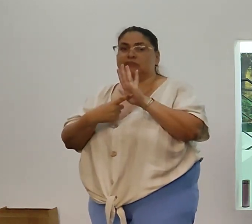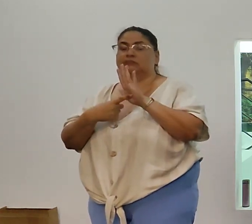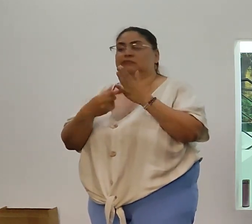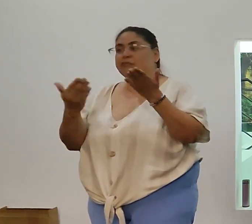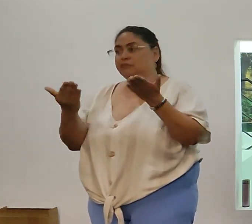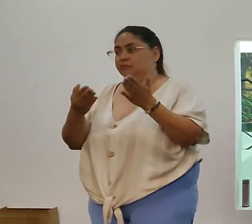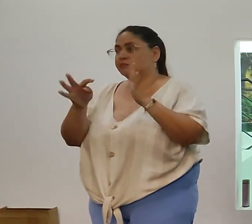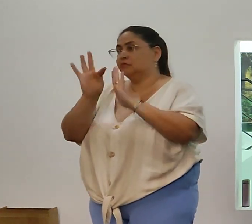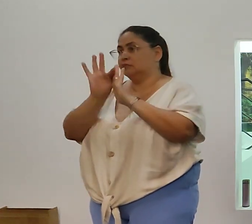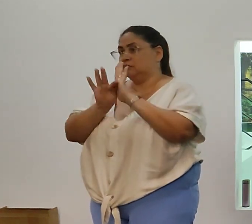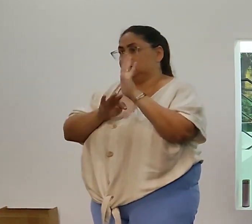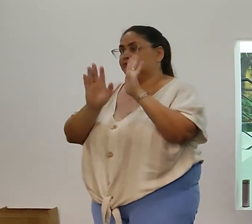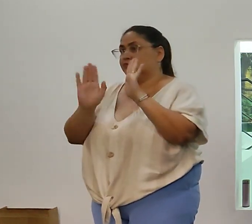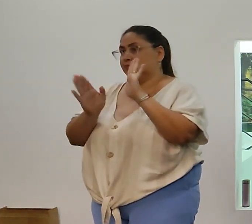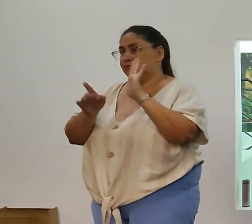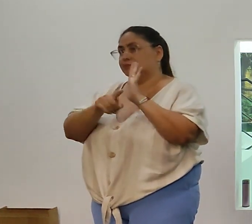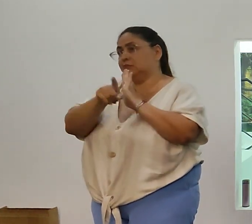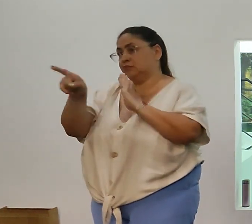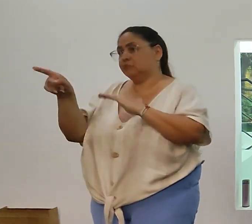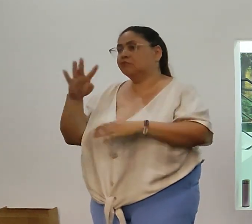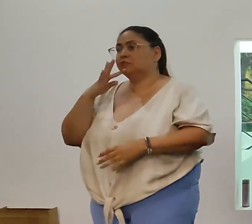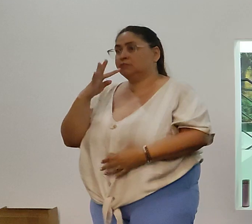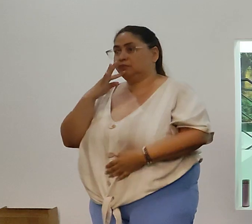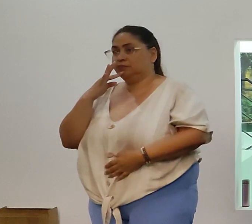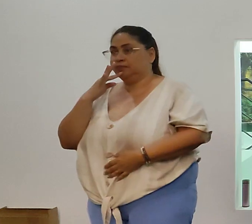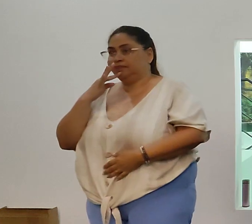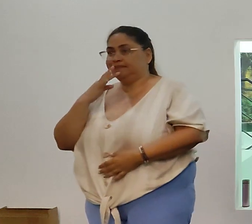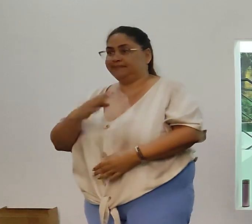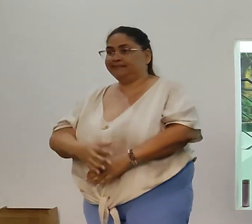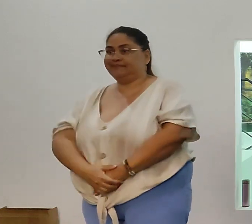noite, que provavelmente você já viu muitas vezes.